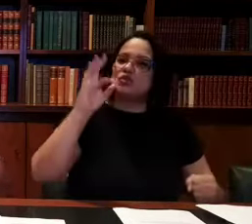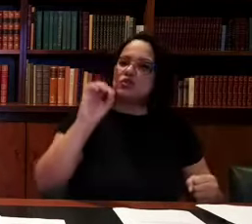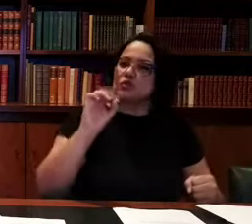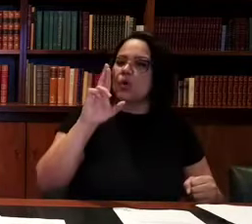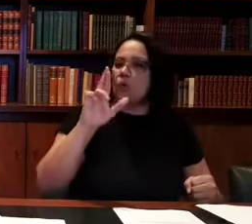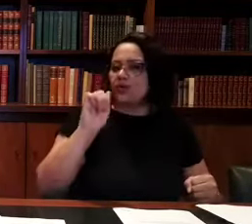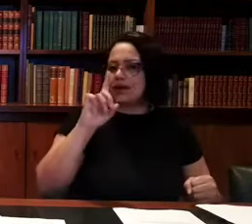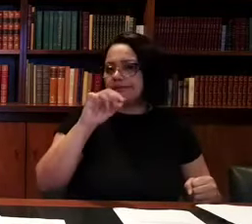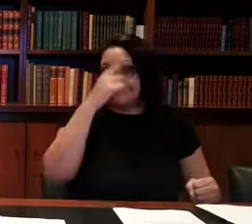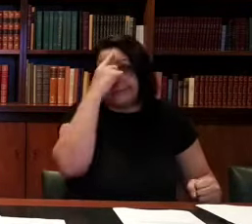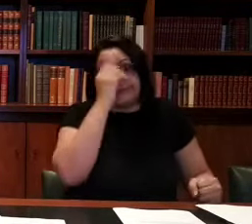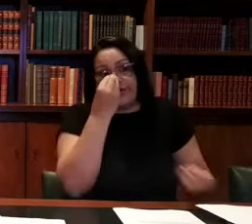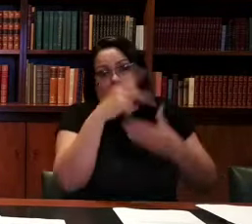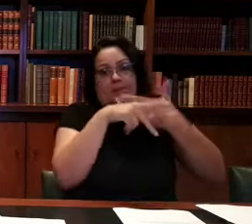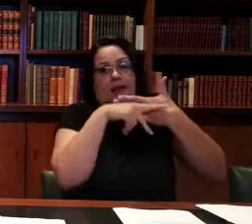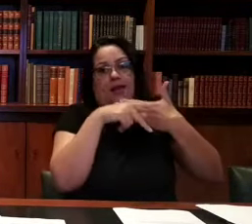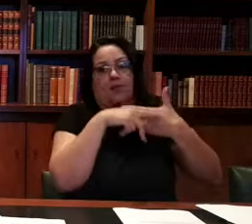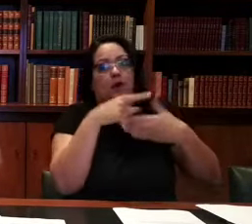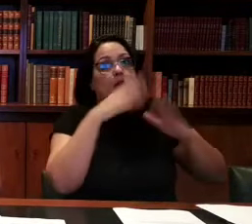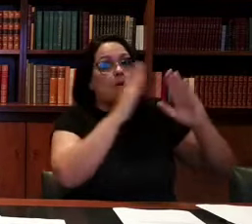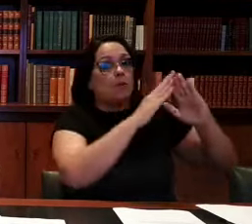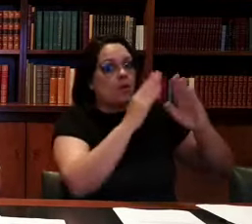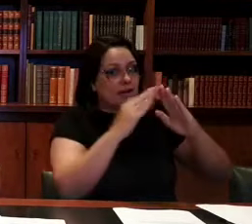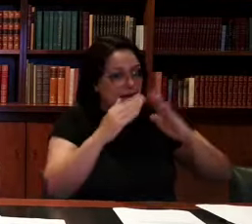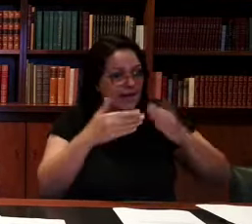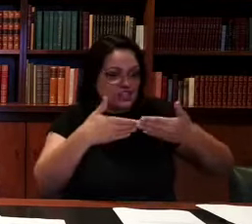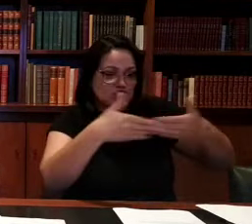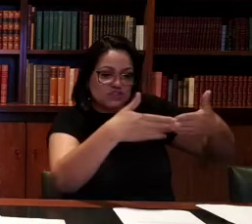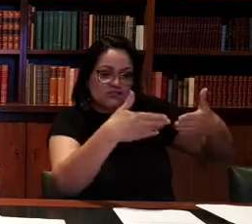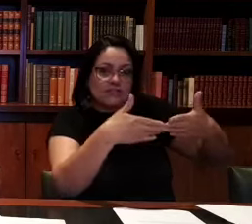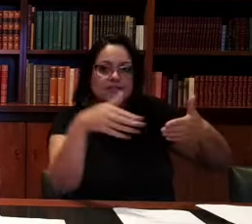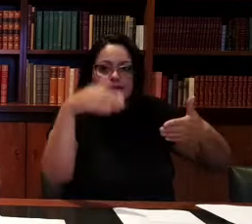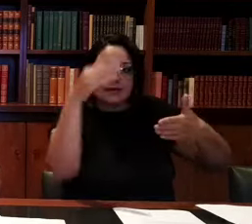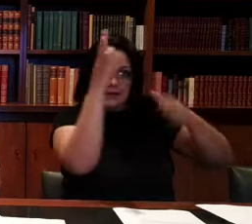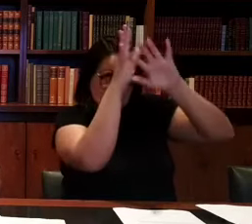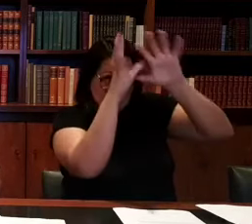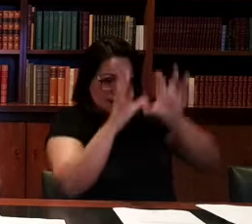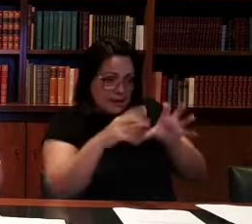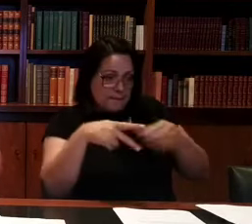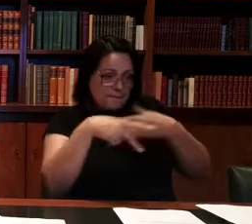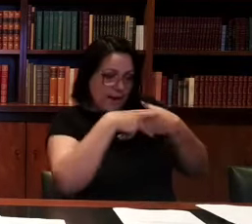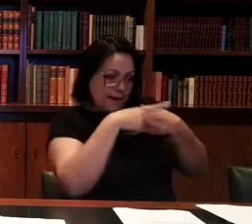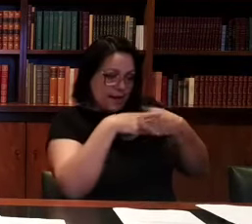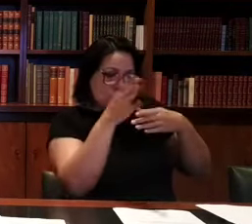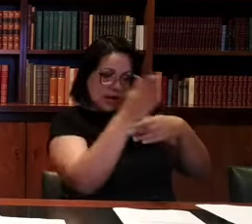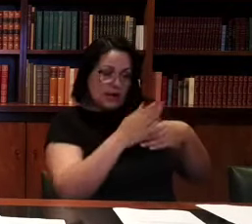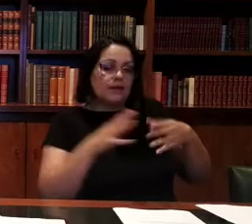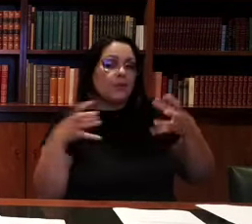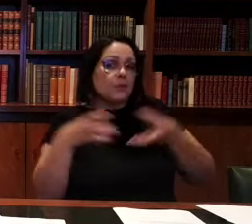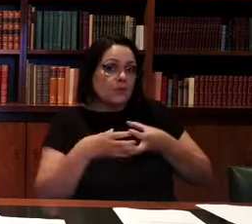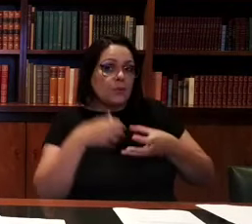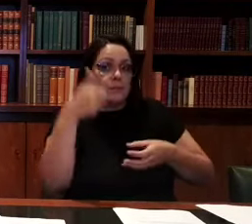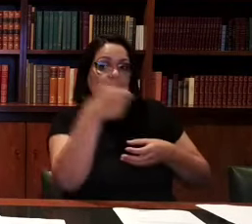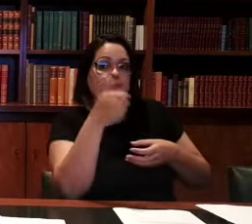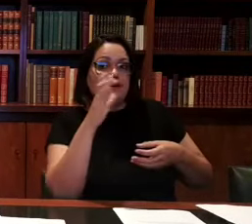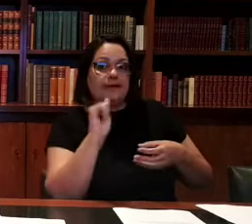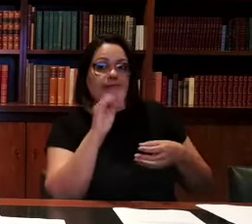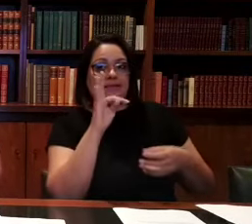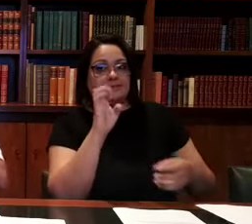Paraguaia né morena vida e não há quase Visa Paraguaia ela contra a guarnição especial pela categoria né E